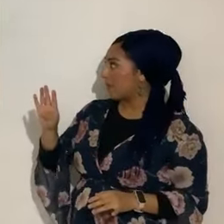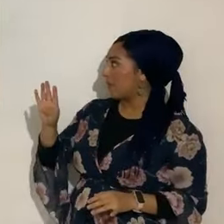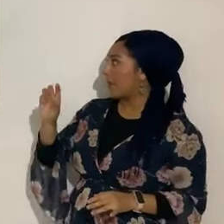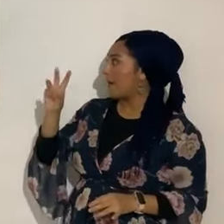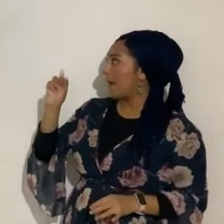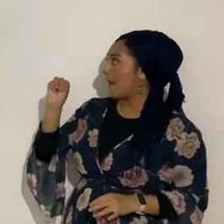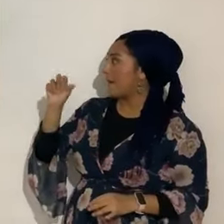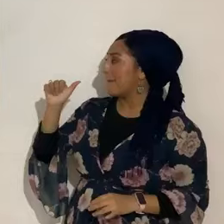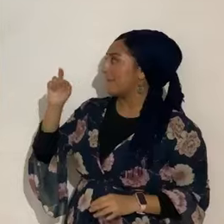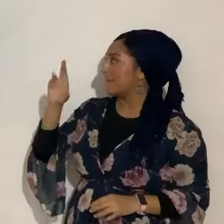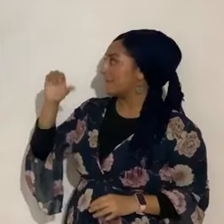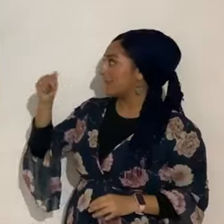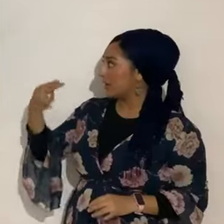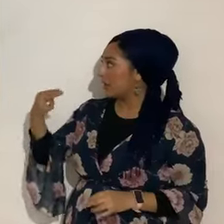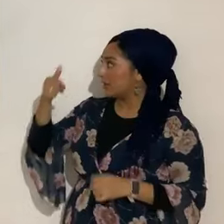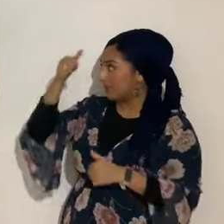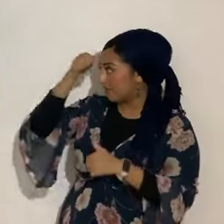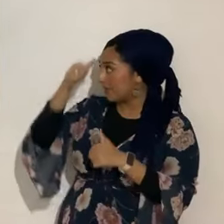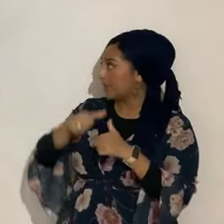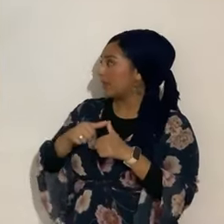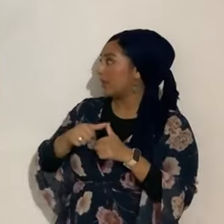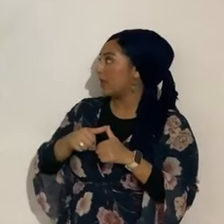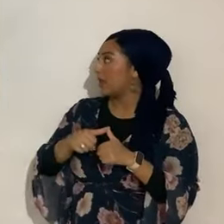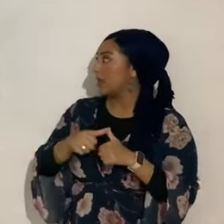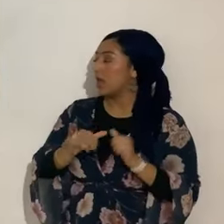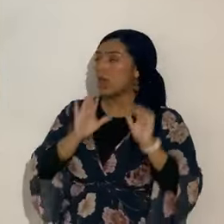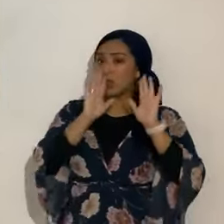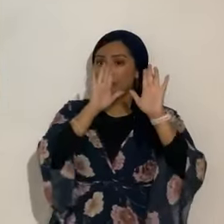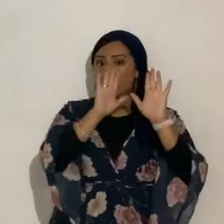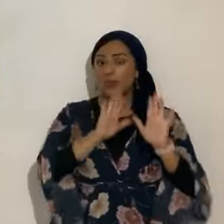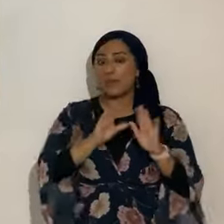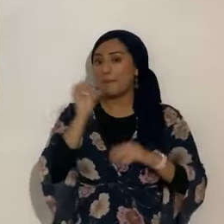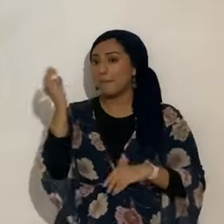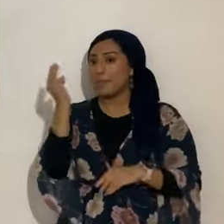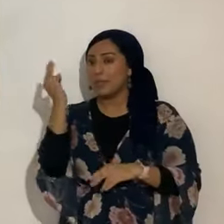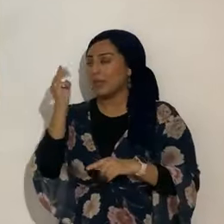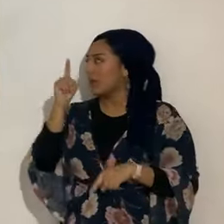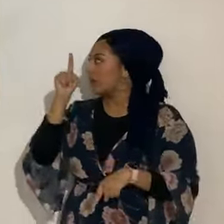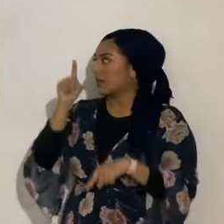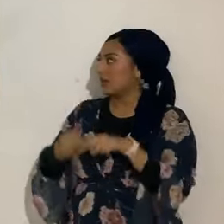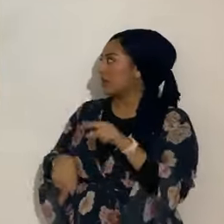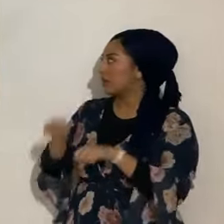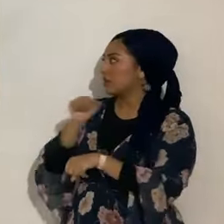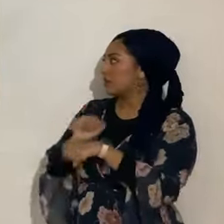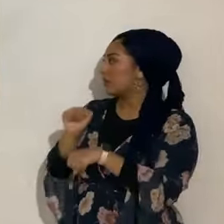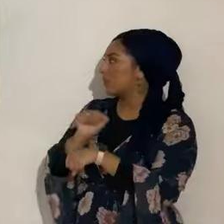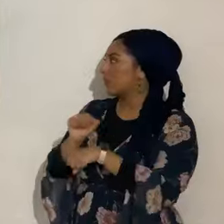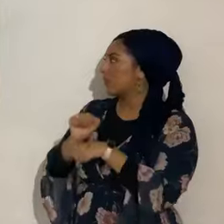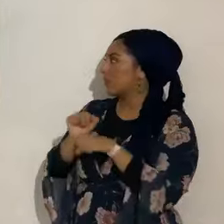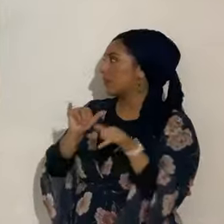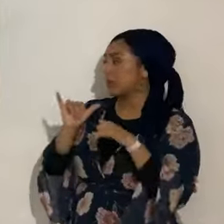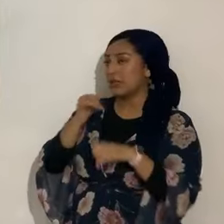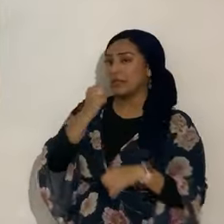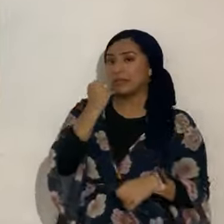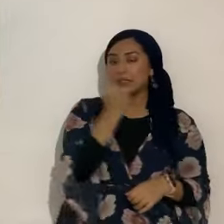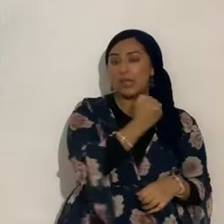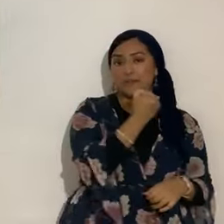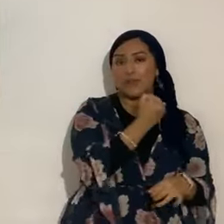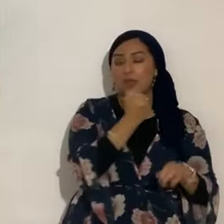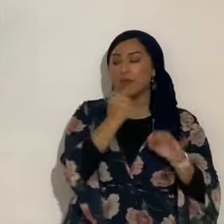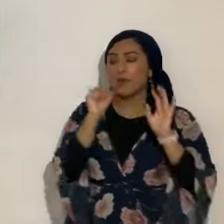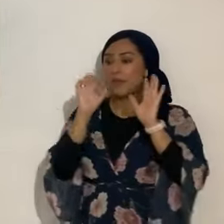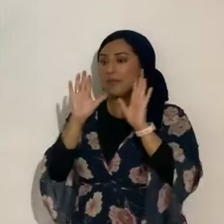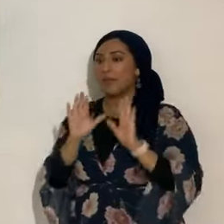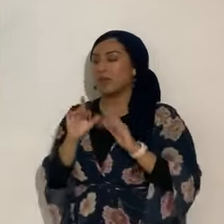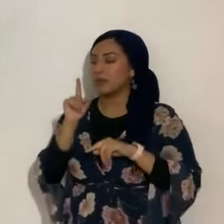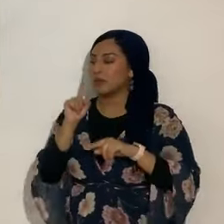Hamatzot. Aclaro, de domingo a lunes no se trabaja, ¿sí? Igual, de sábado a domingo, ¿sí? No